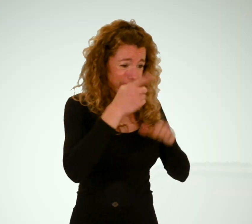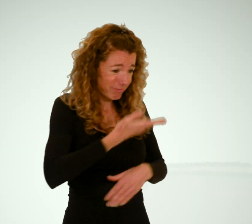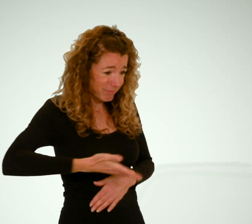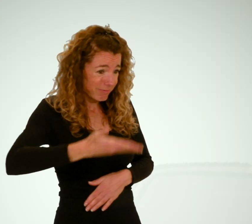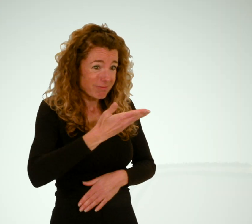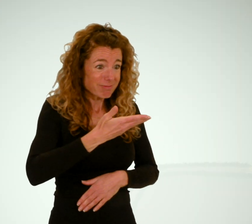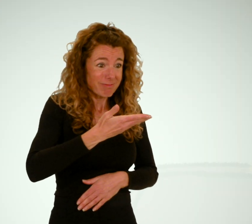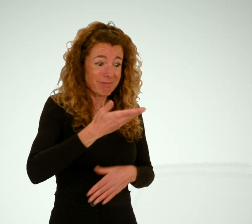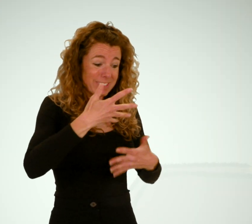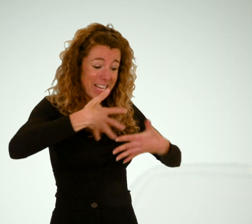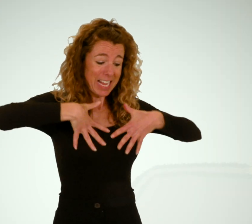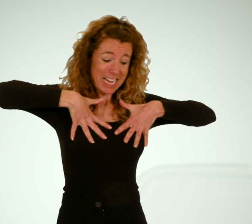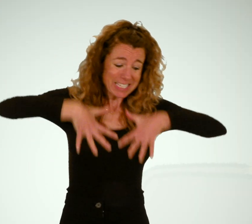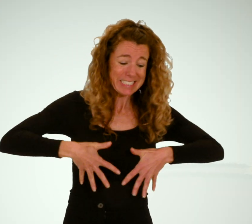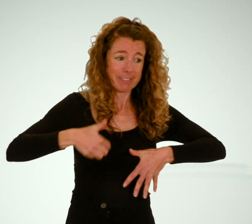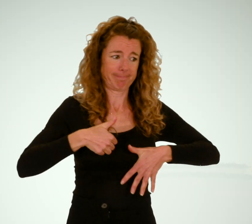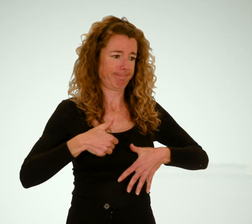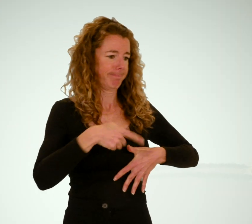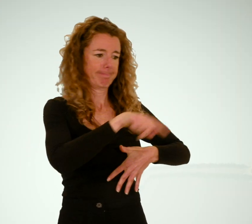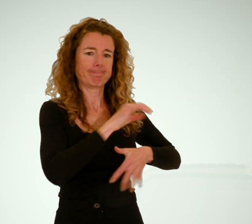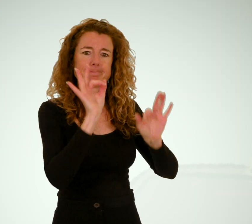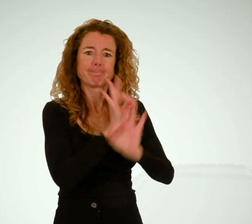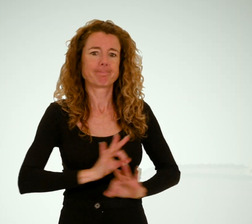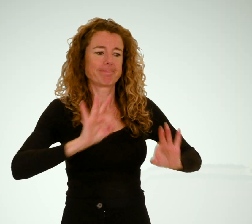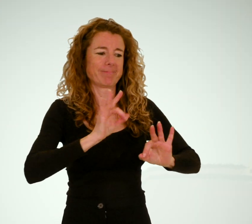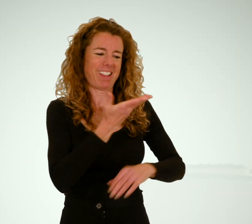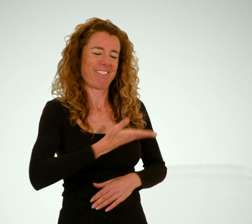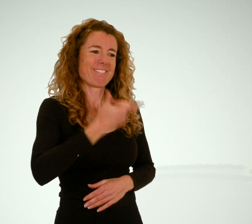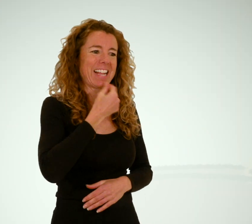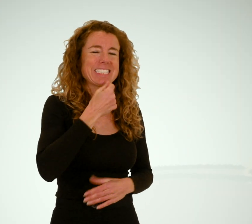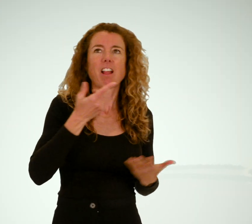Mais la parole n'a pas de racine en eux, ils changent facilement d'avis.